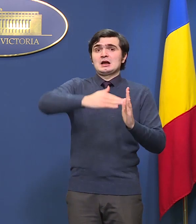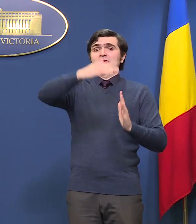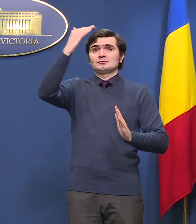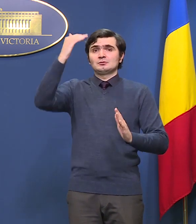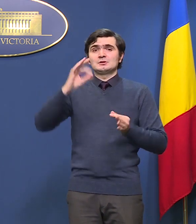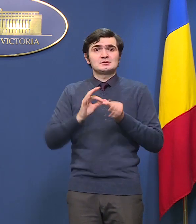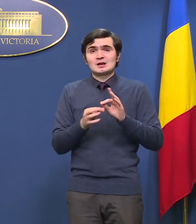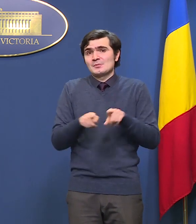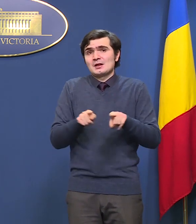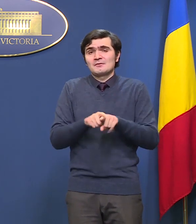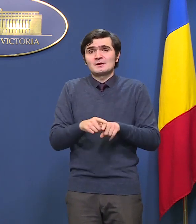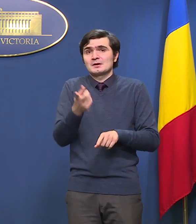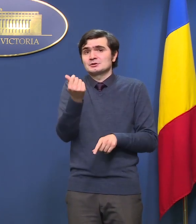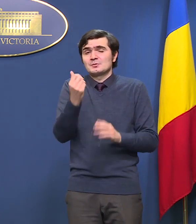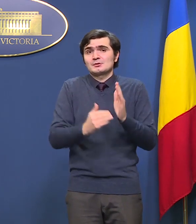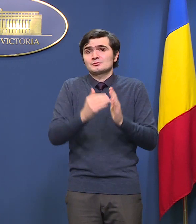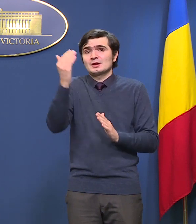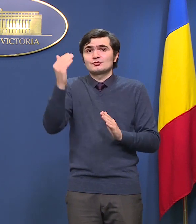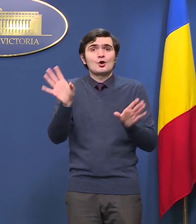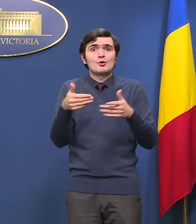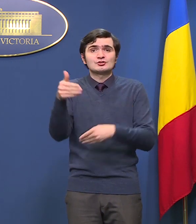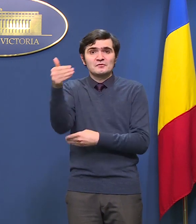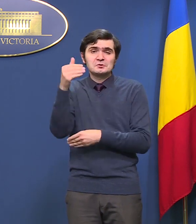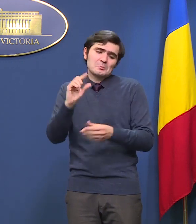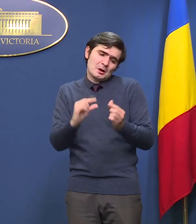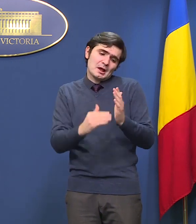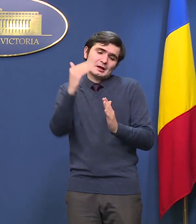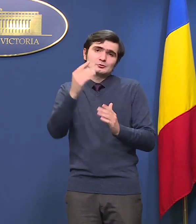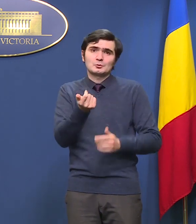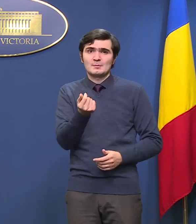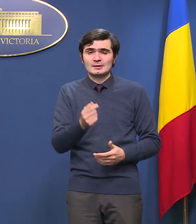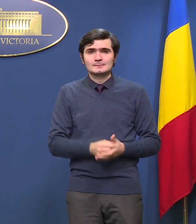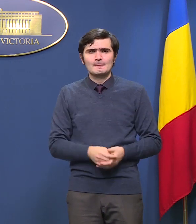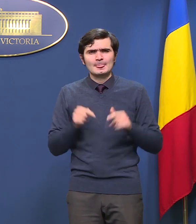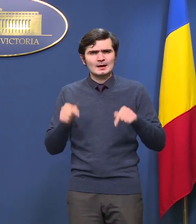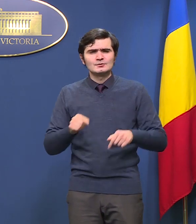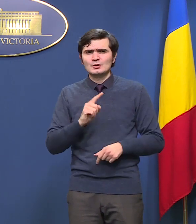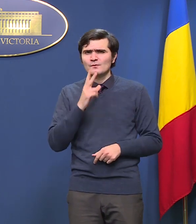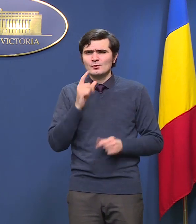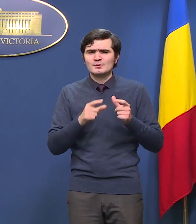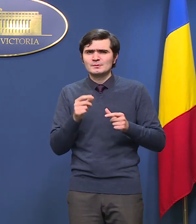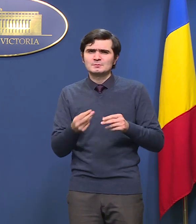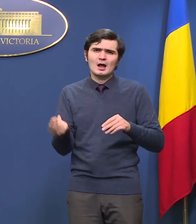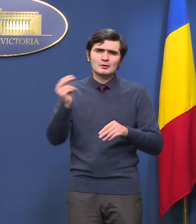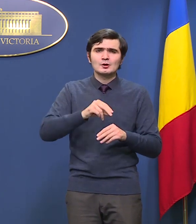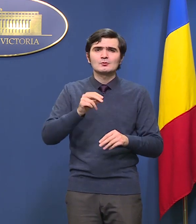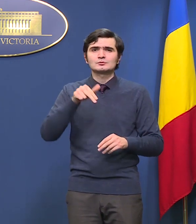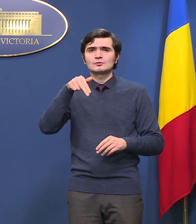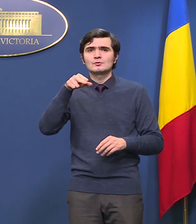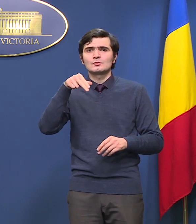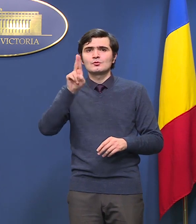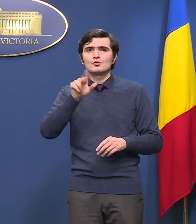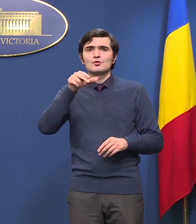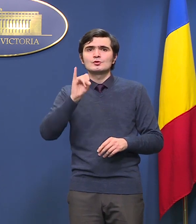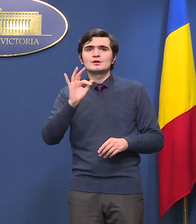există o creștere a prețului. Orice producător a crescut prețul. Dar aici nu e vorba că îți pui adaos sau, de exemplu, Unifarm are adaos